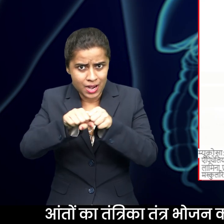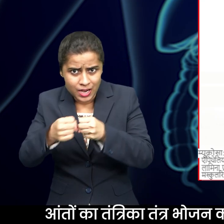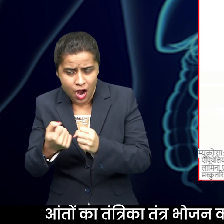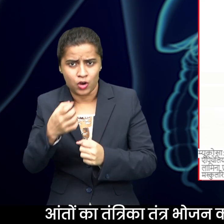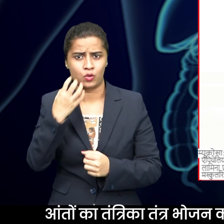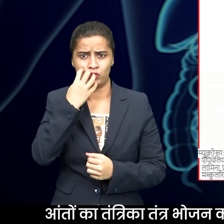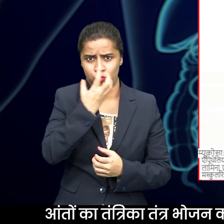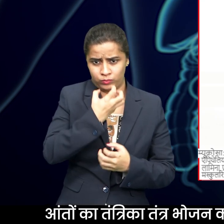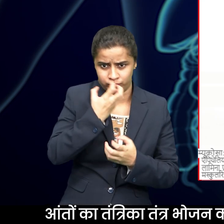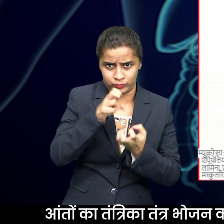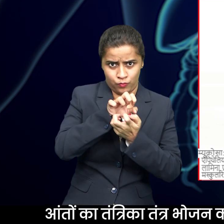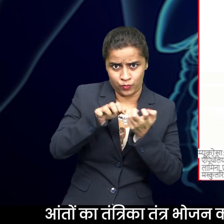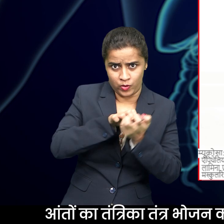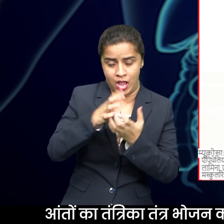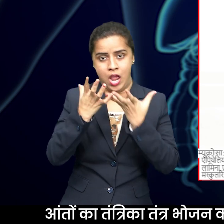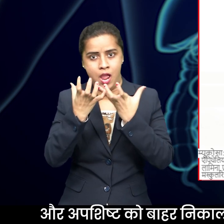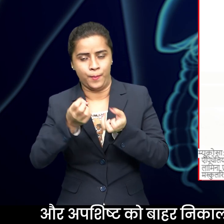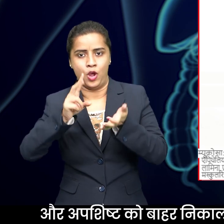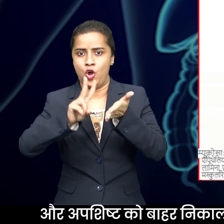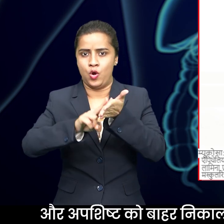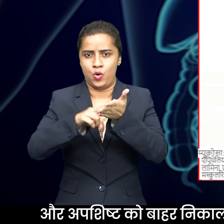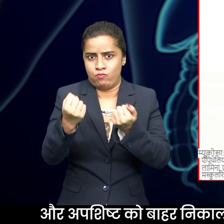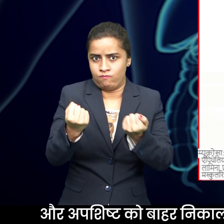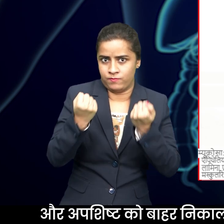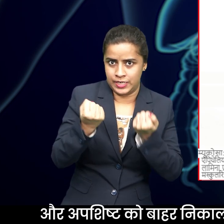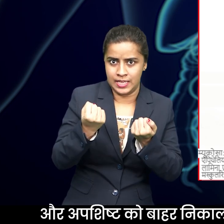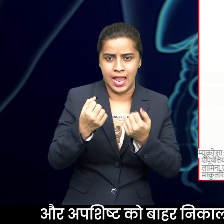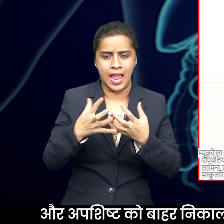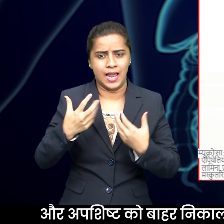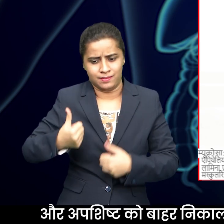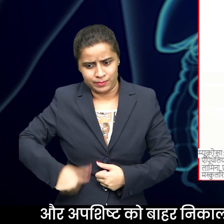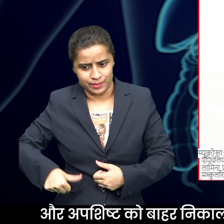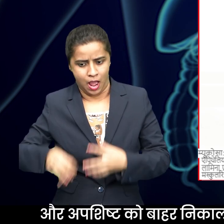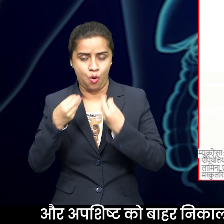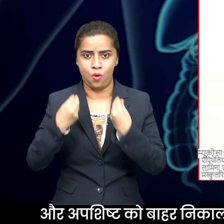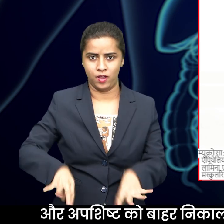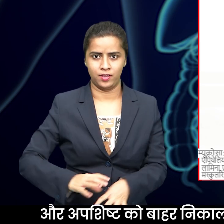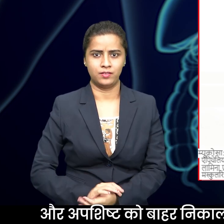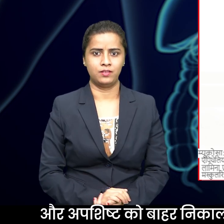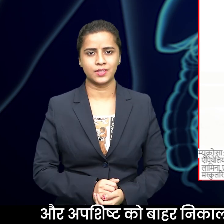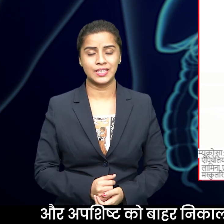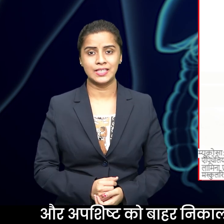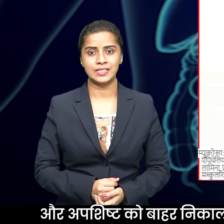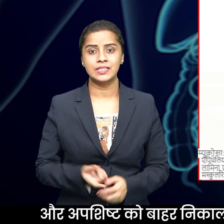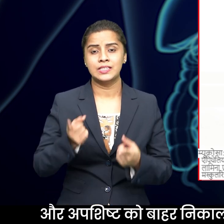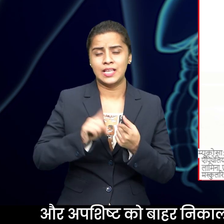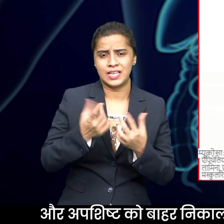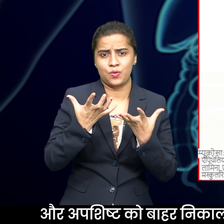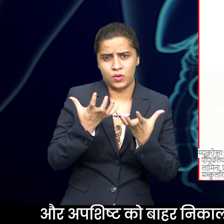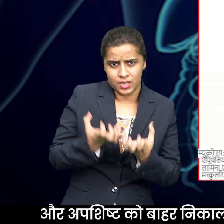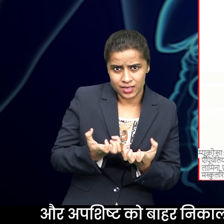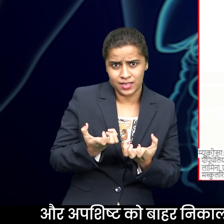पोषक तत्वों को अवशेषित करने, अपशिष्ट को बाहर निकालने के लिए उत्तेजित